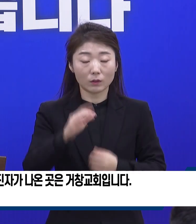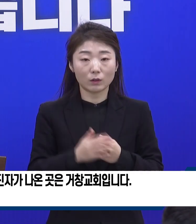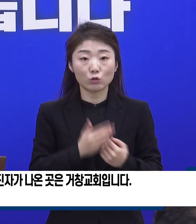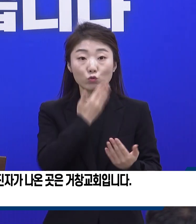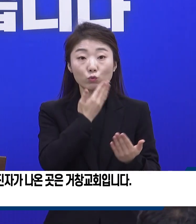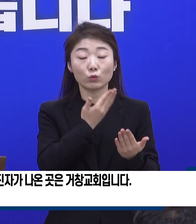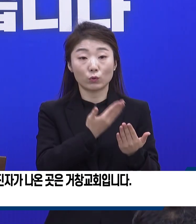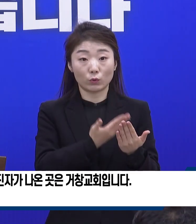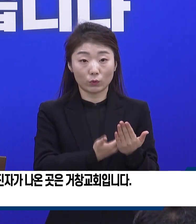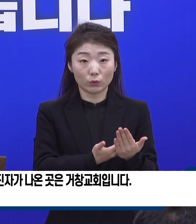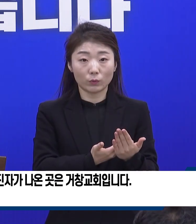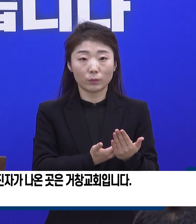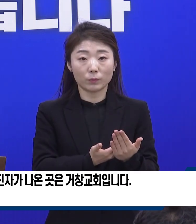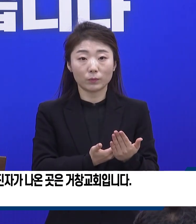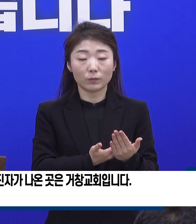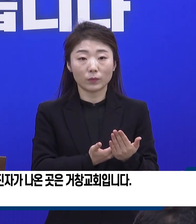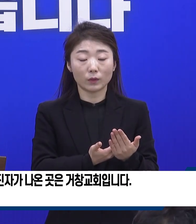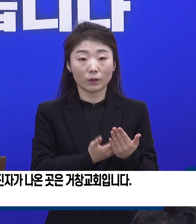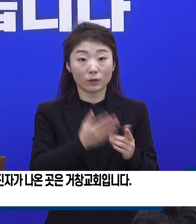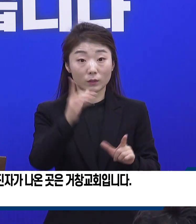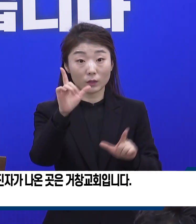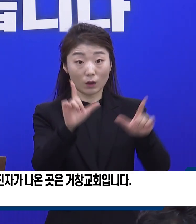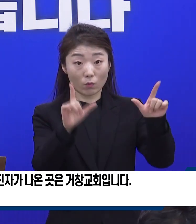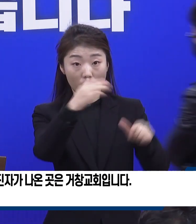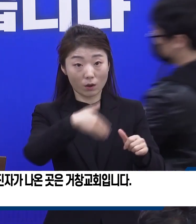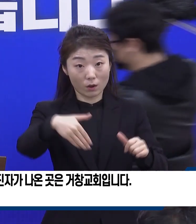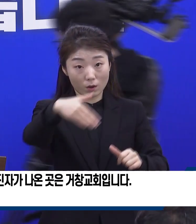주요 상황 중에서